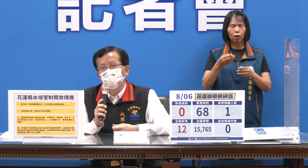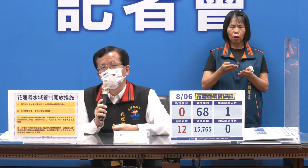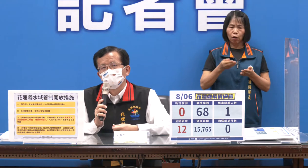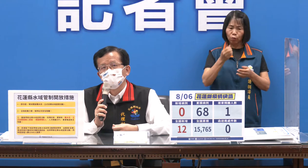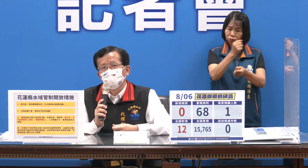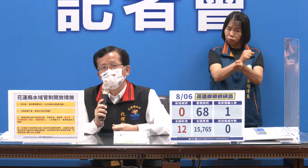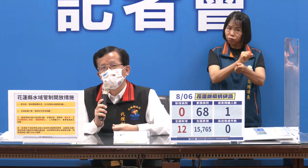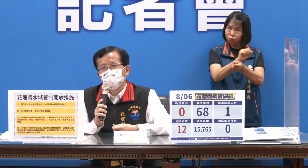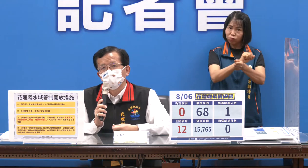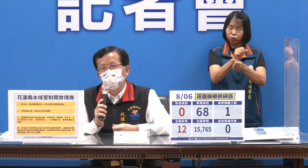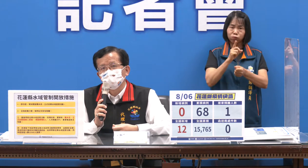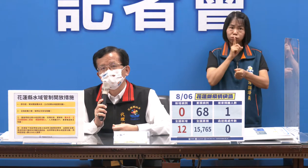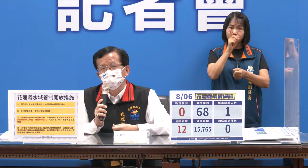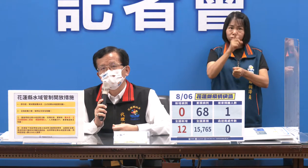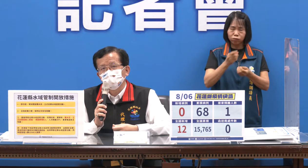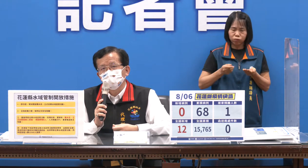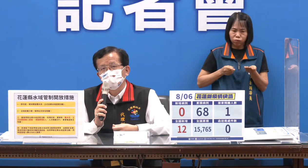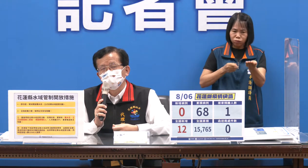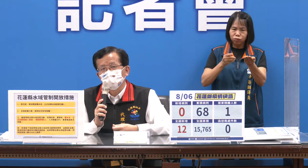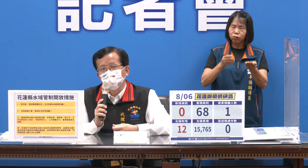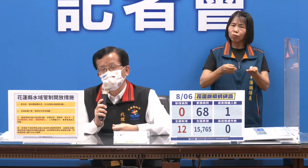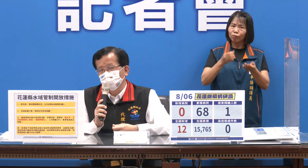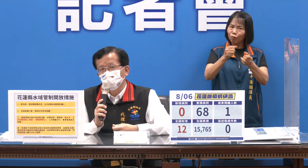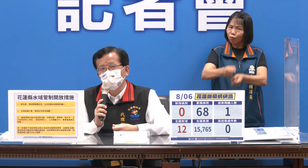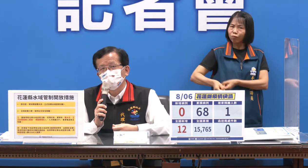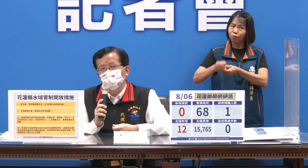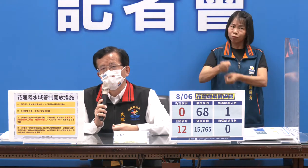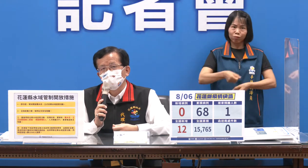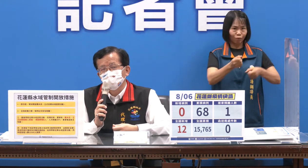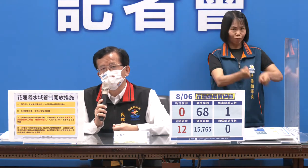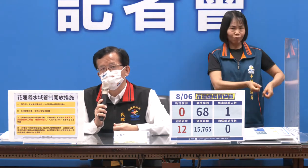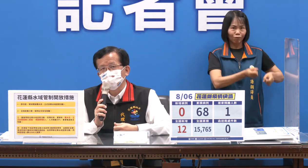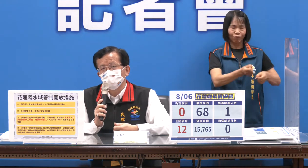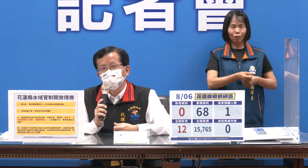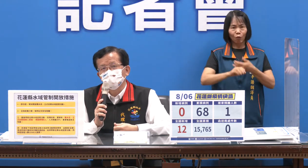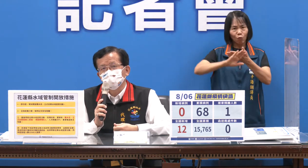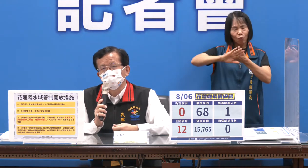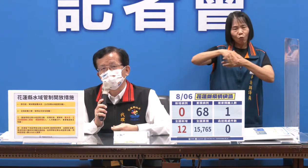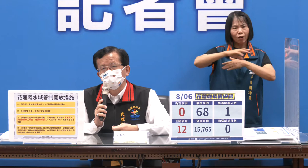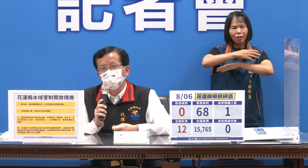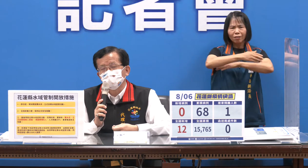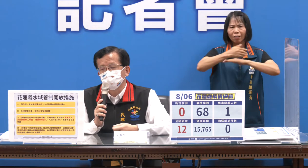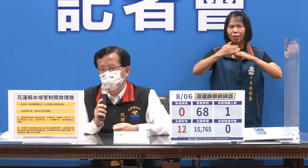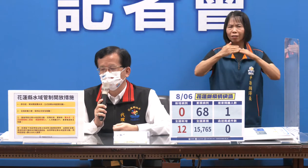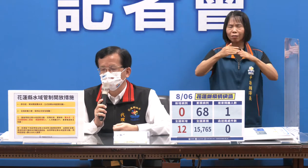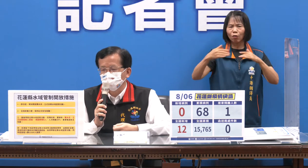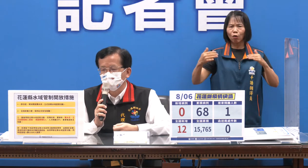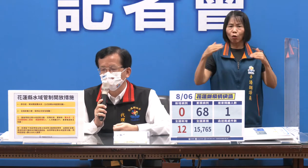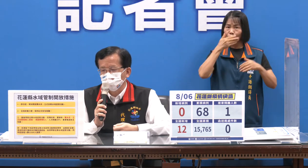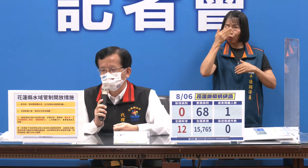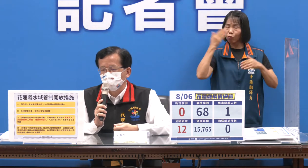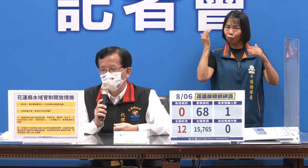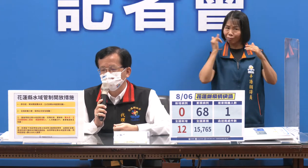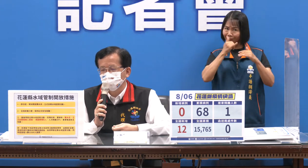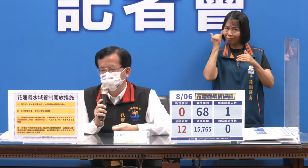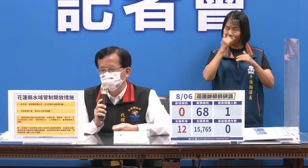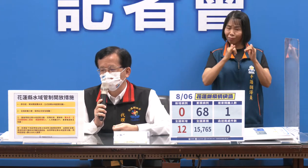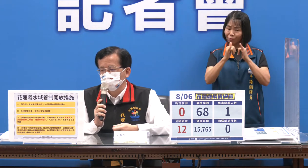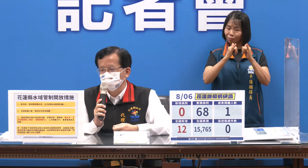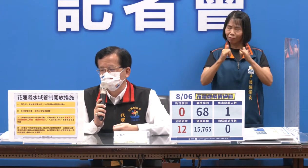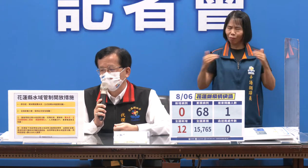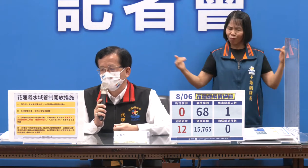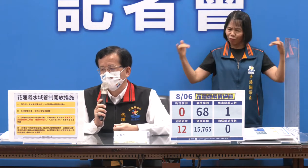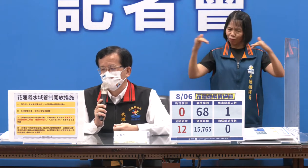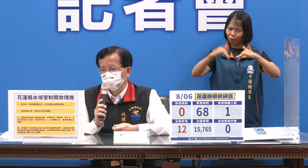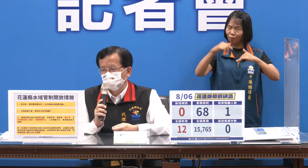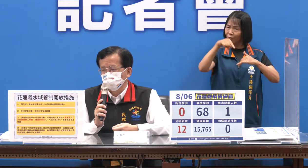动，我们很多外县市的观光客都喜欢到崇德板下地区从